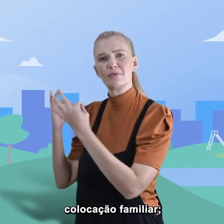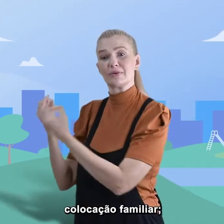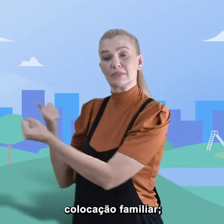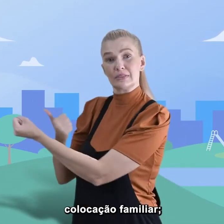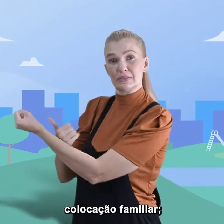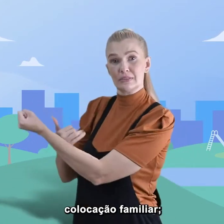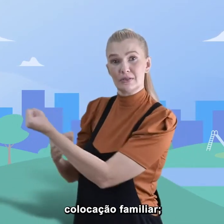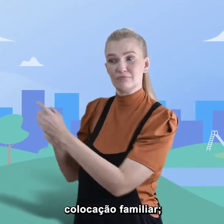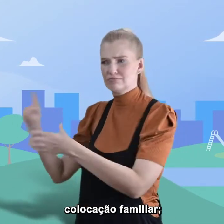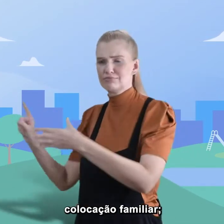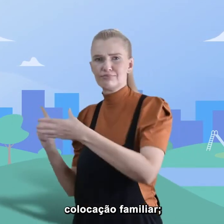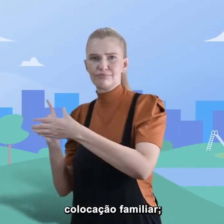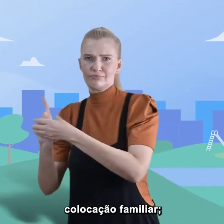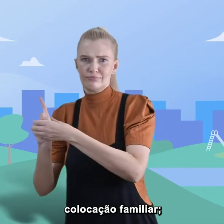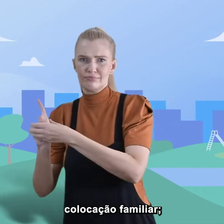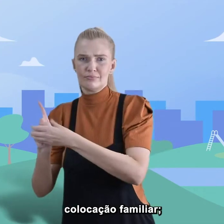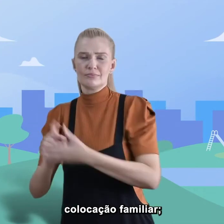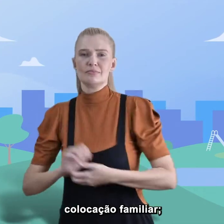Colocação familiar.